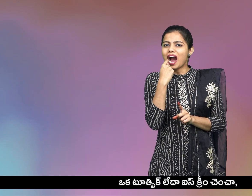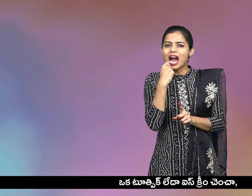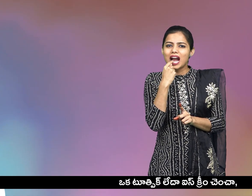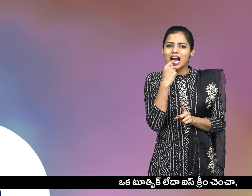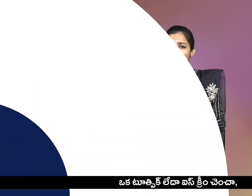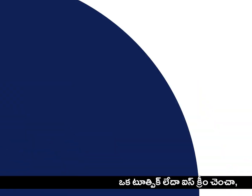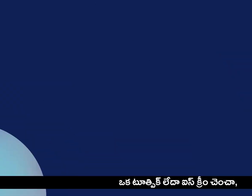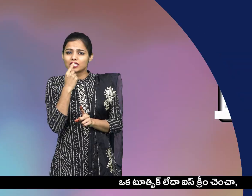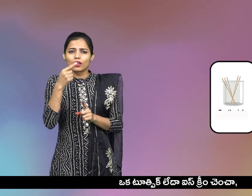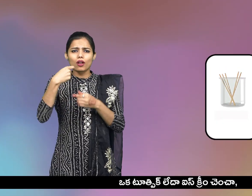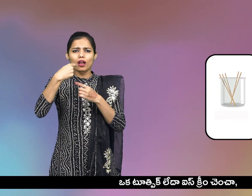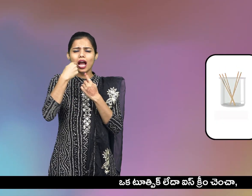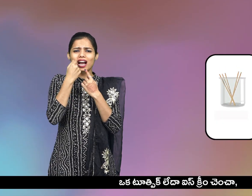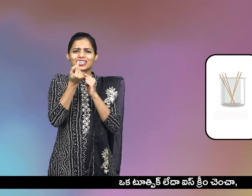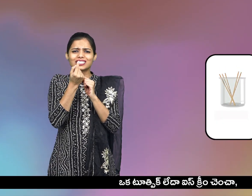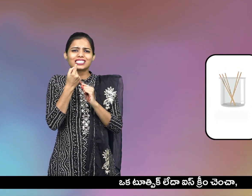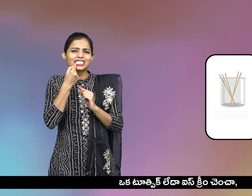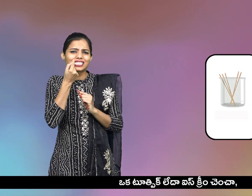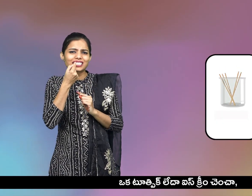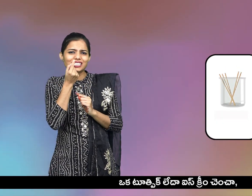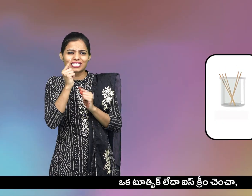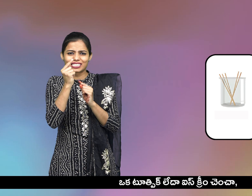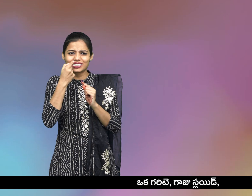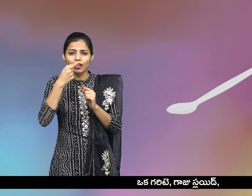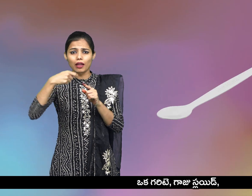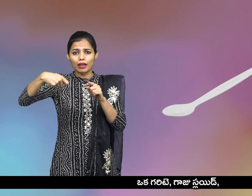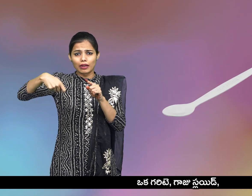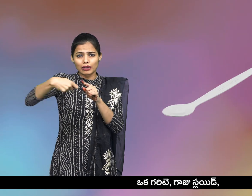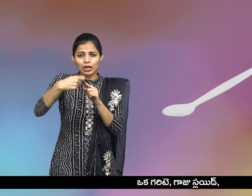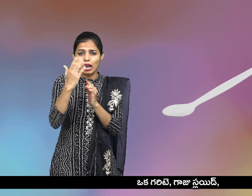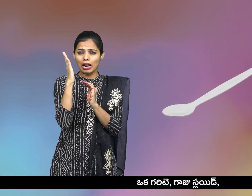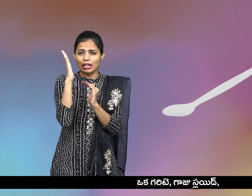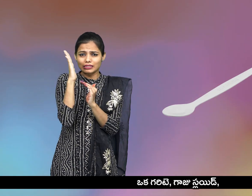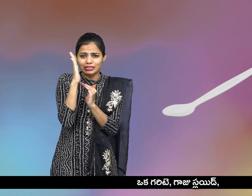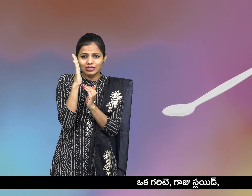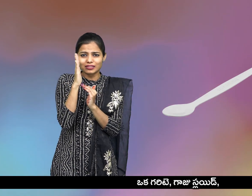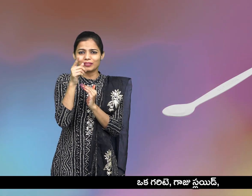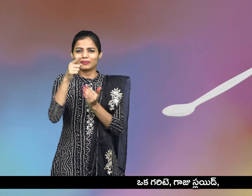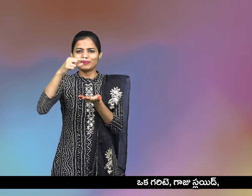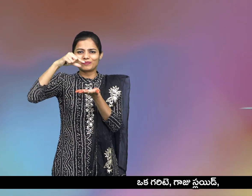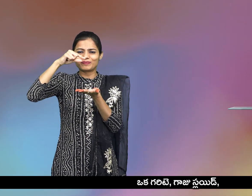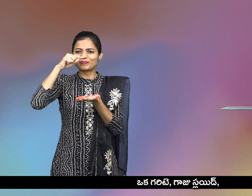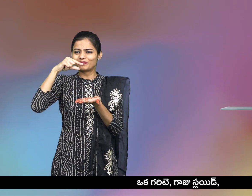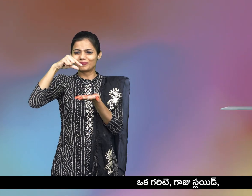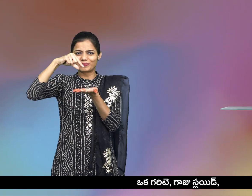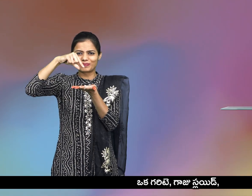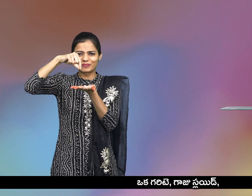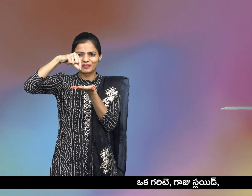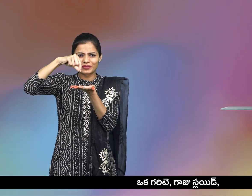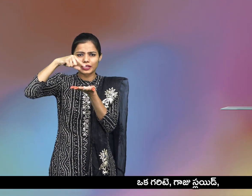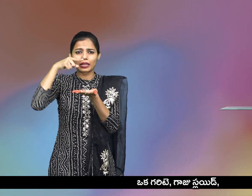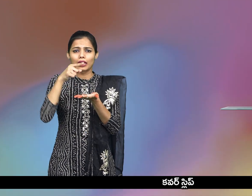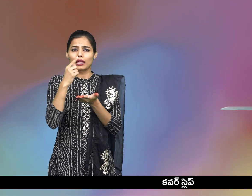ఒక టూత్పిక్ లేదా ఐస్ క్రీం చెంచా, ఒక గరిటె, గాజు స్లైడ్, కవర్